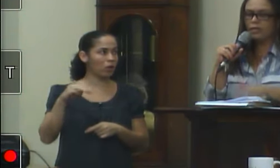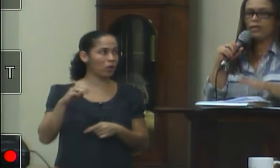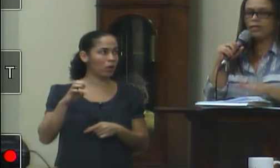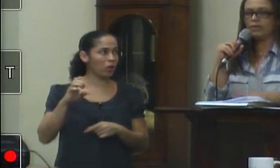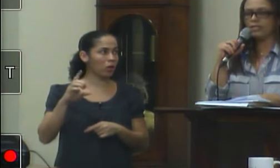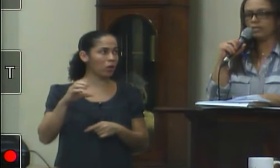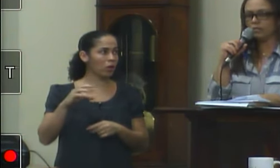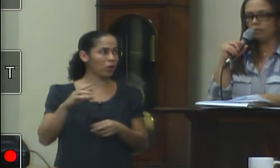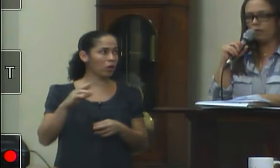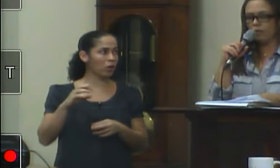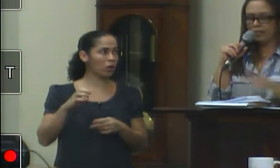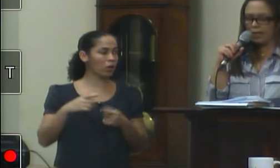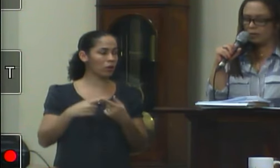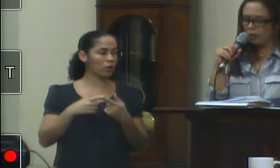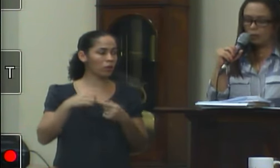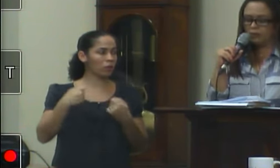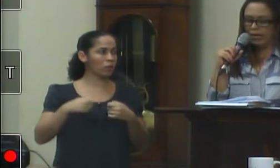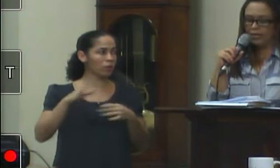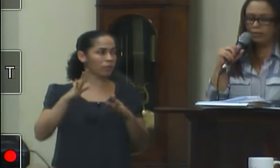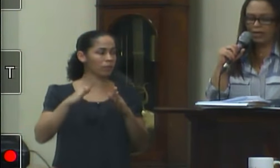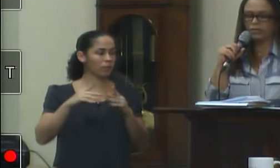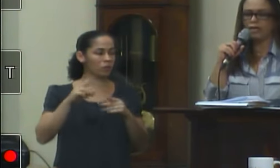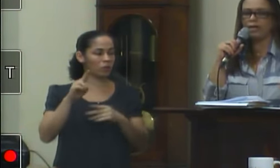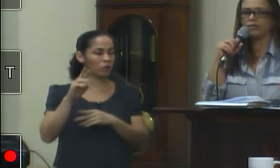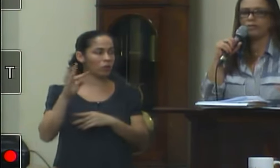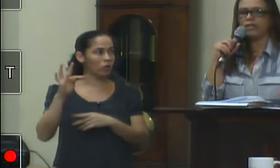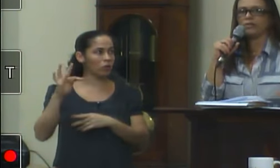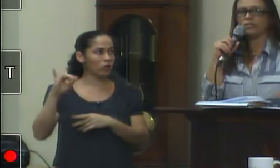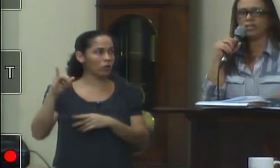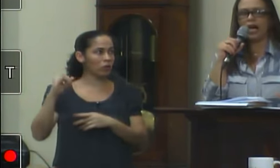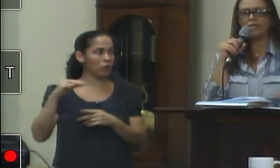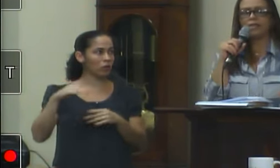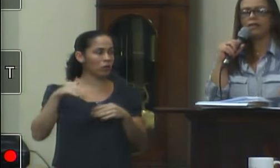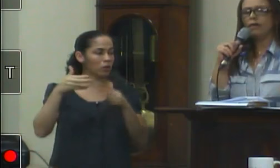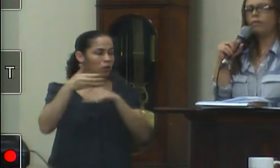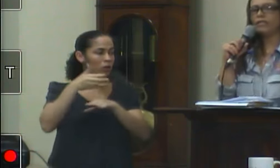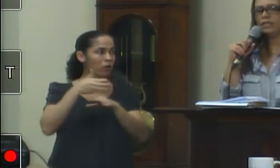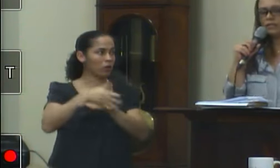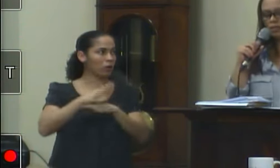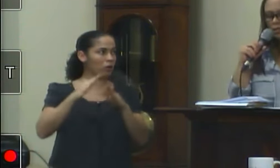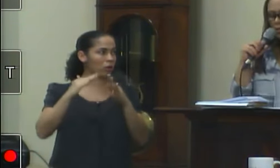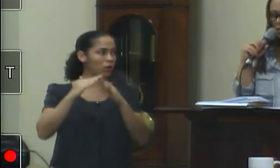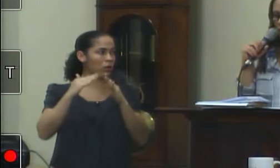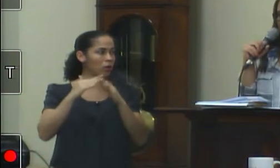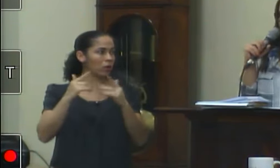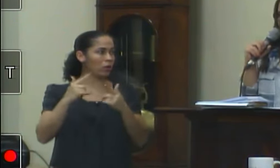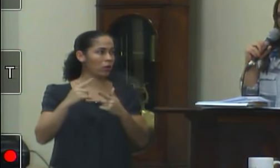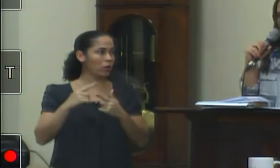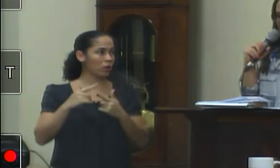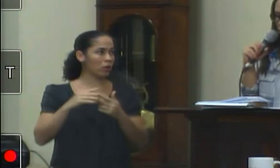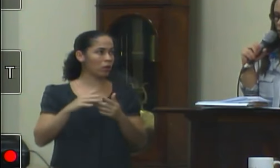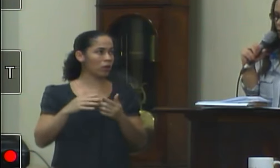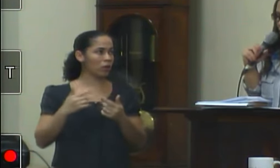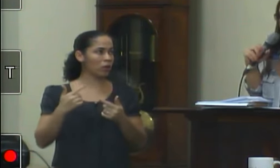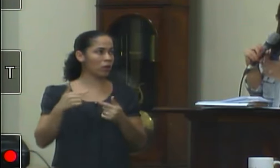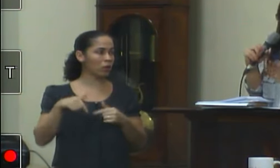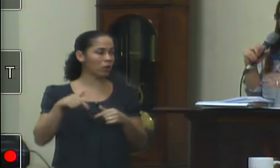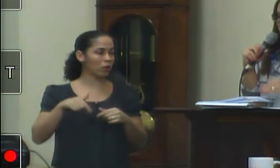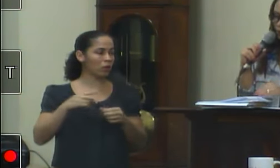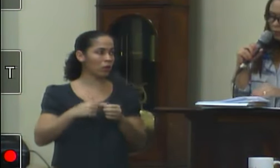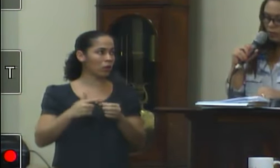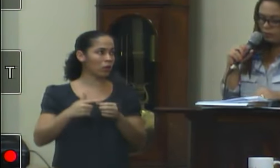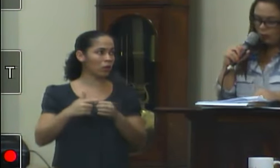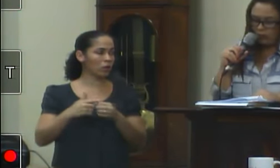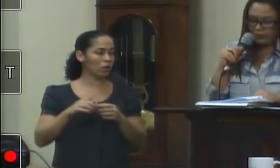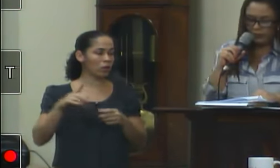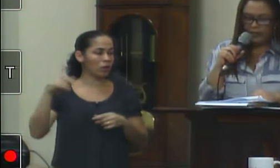específicos que precisam do home care, uma UTI praticamente dentro de casa, um paciente basicamente no centro e